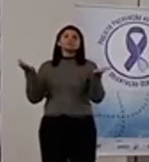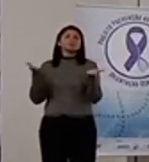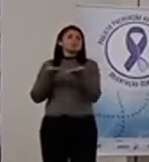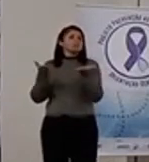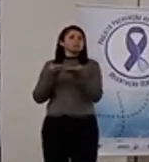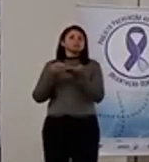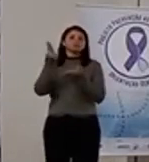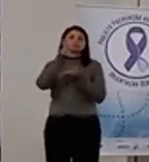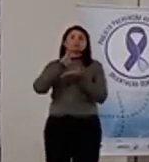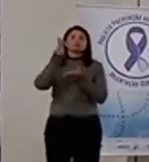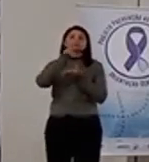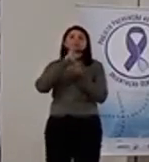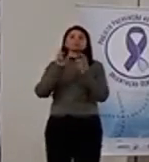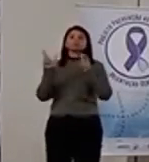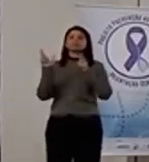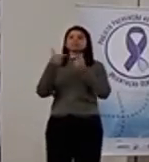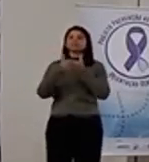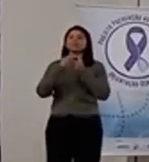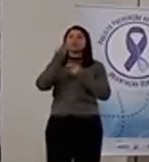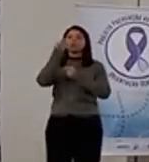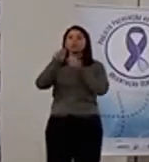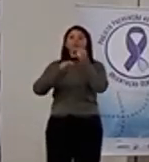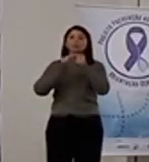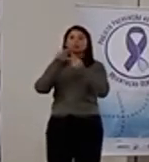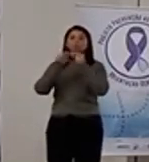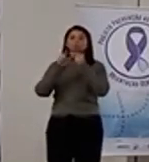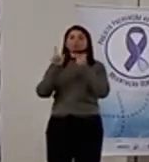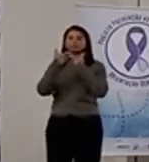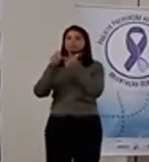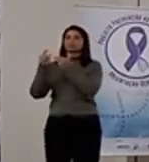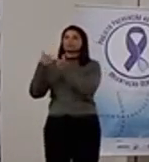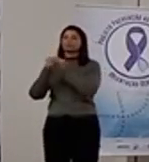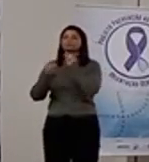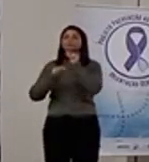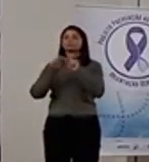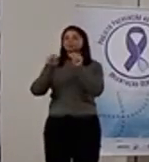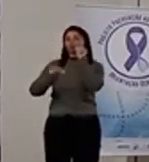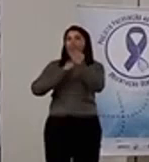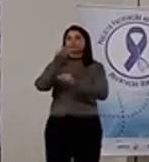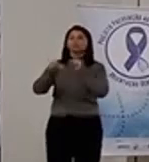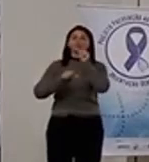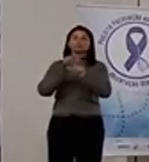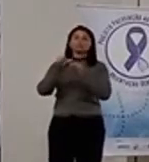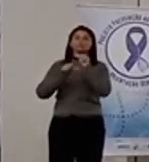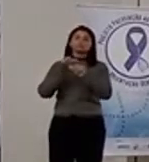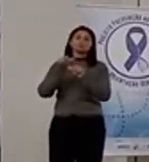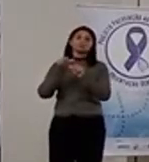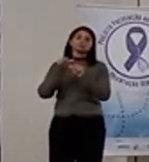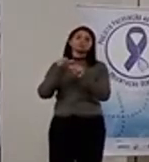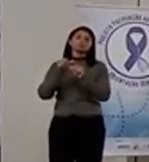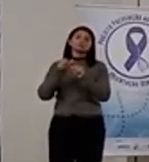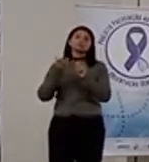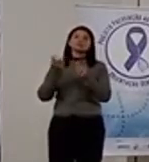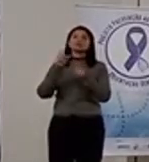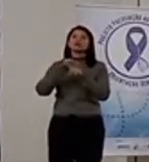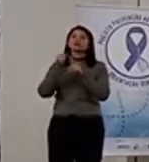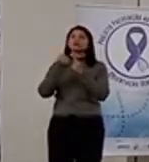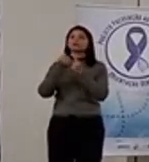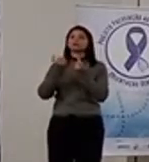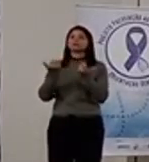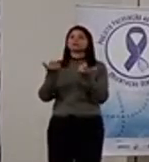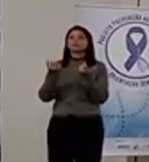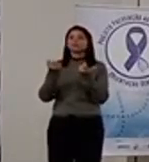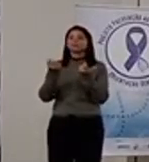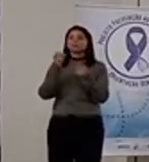mais esse termo, mas a ideia é de que tivemos uma geração inteira de pessoas afetadas por isso, simplesmente por uma droga que parecia o